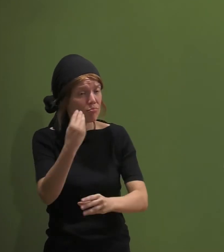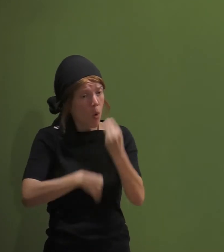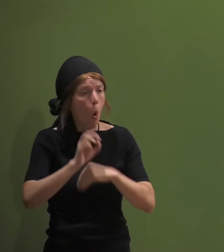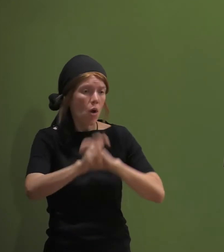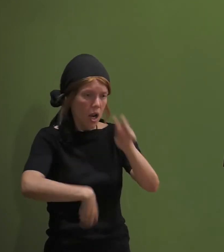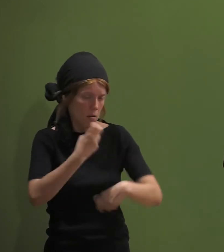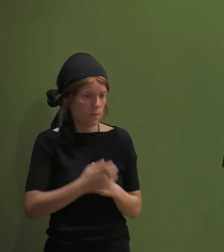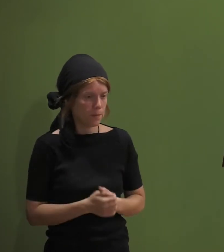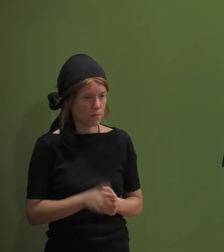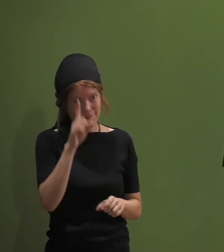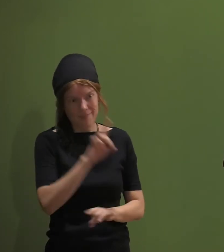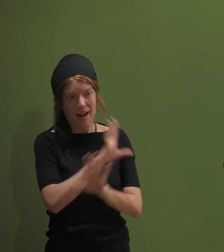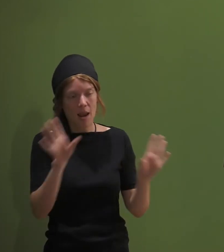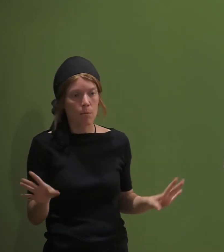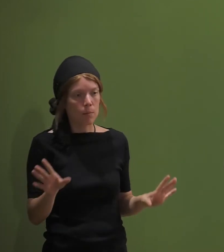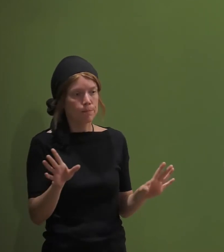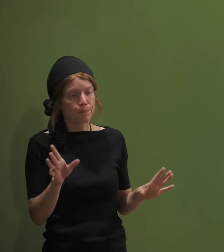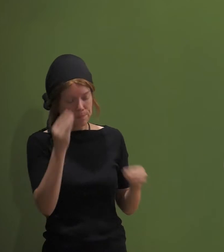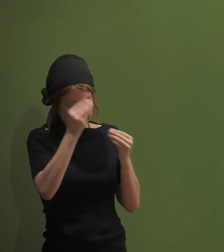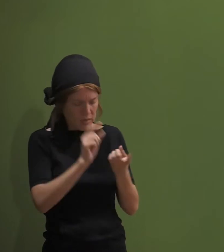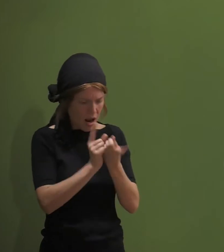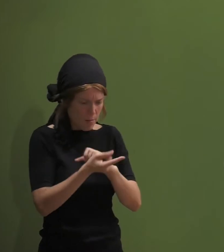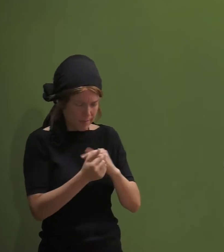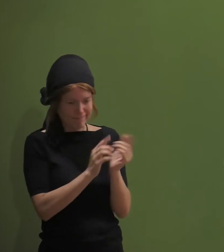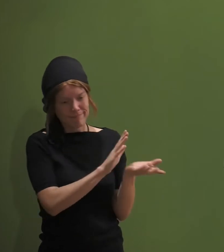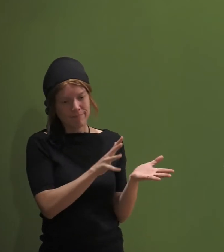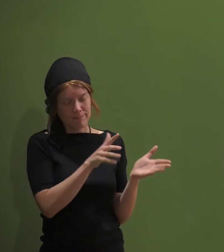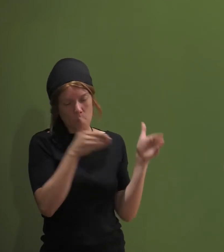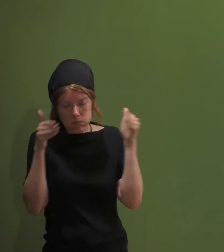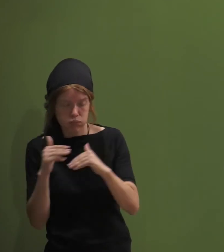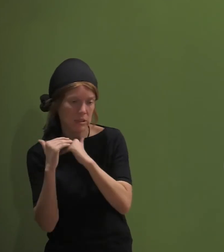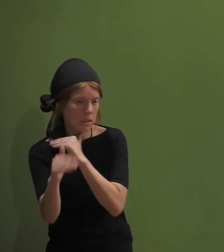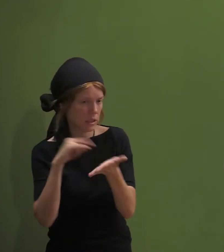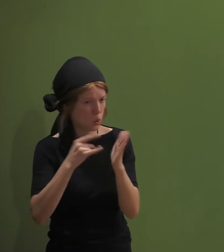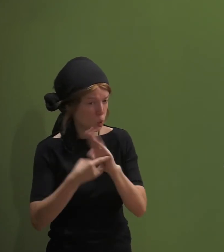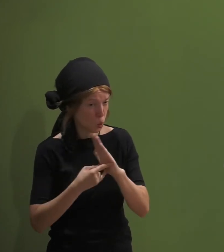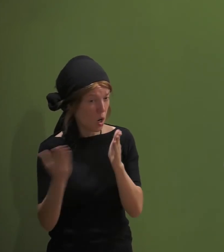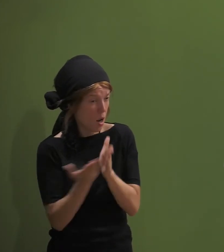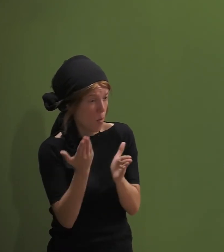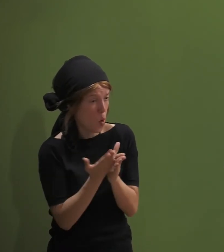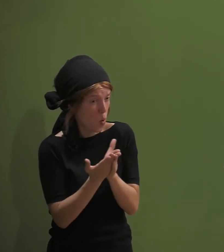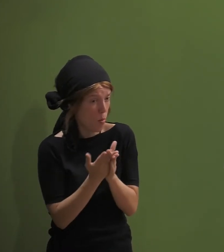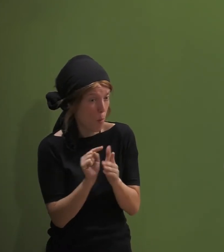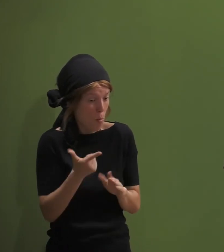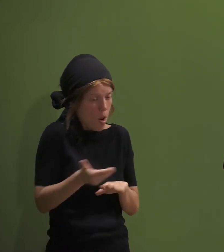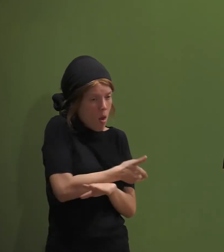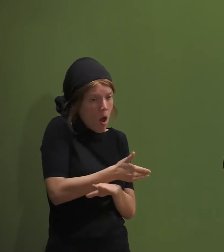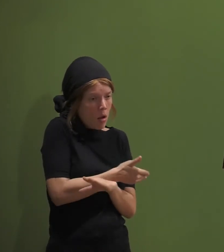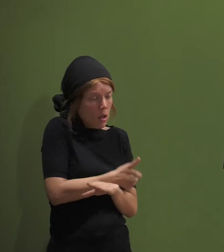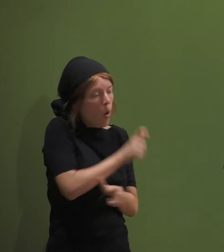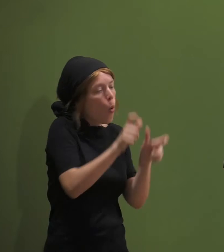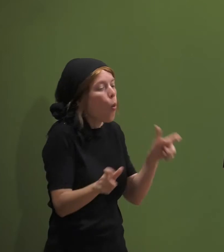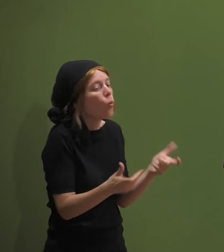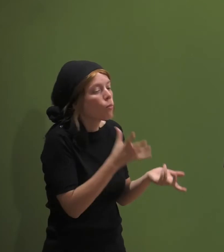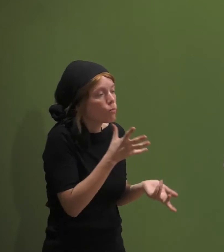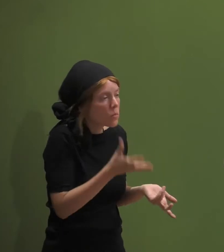reciclaje. Claramente, no se puede plantear un cambio hacia la sostenibilidad de nuestras estructuras productivas sin tener la connivencia de los usuarios